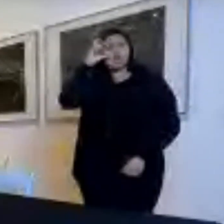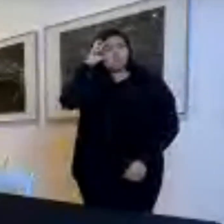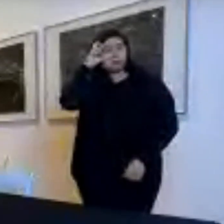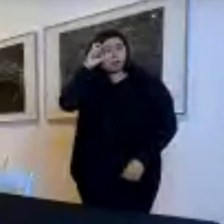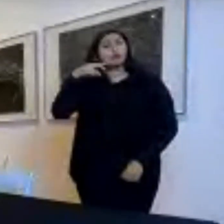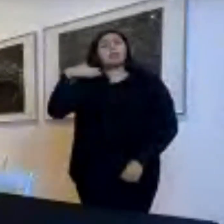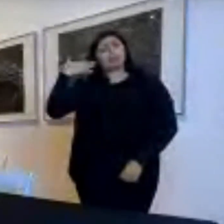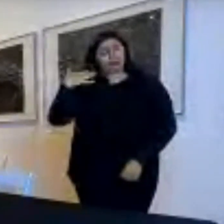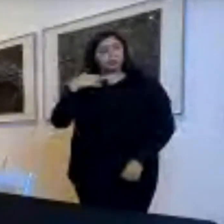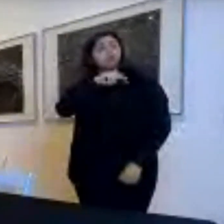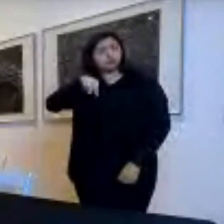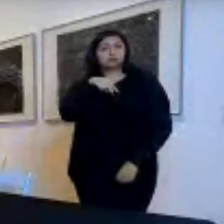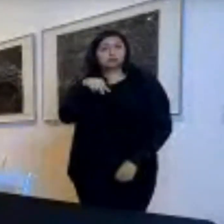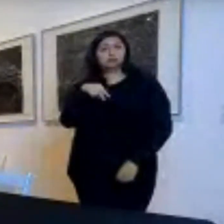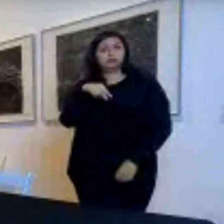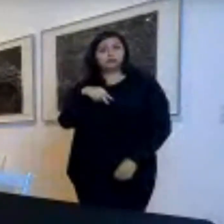nosotros.